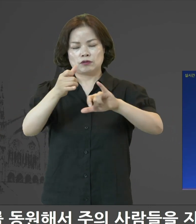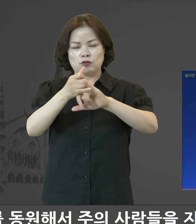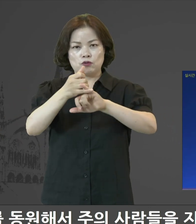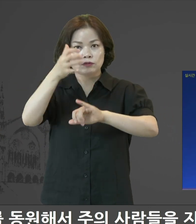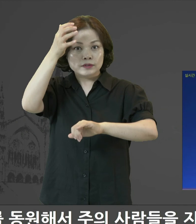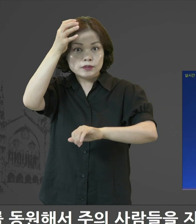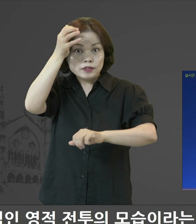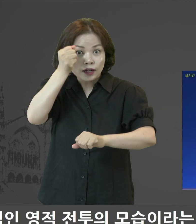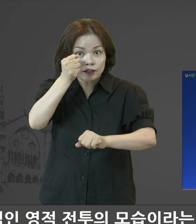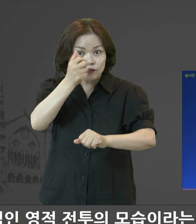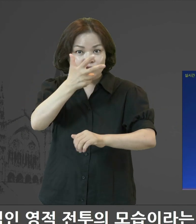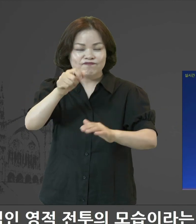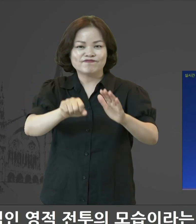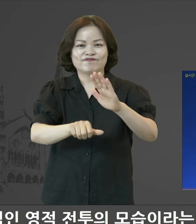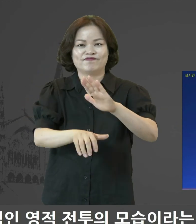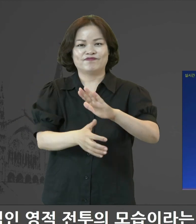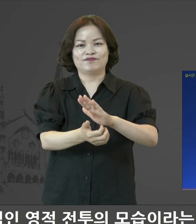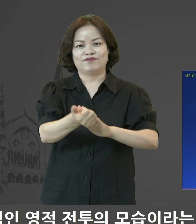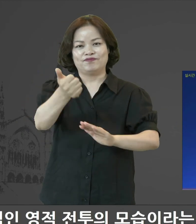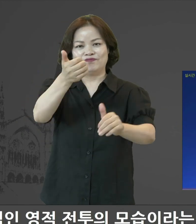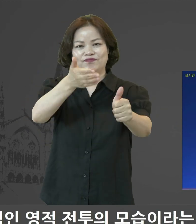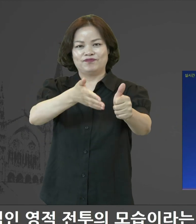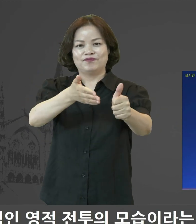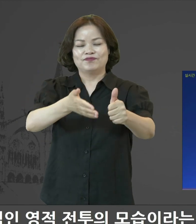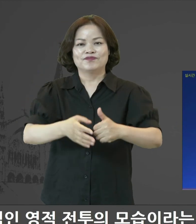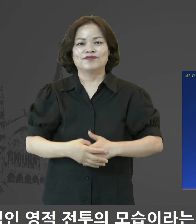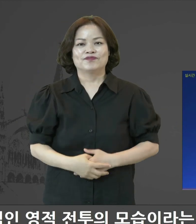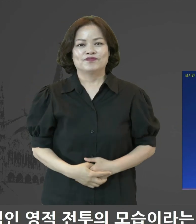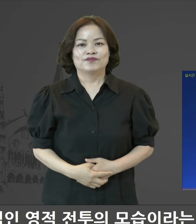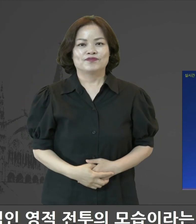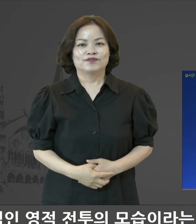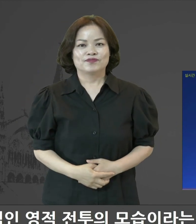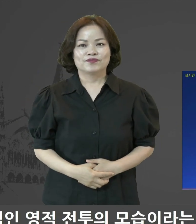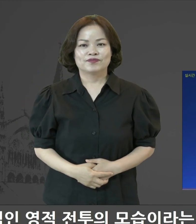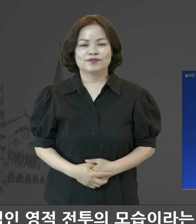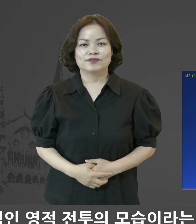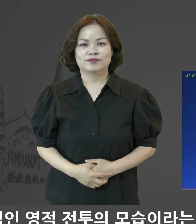꼭 기억하시기를 주 안에서 소망합니다.